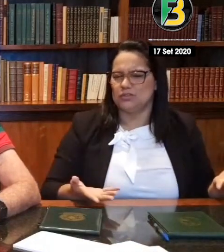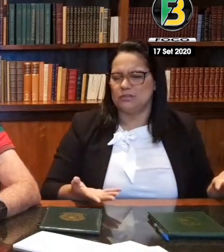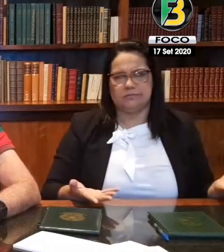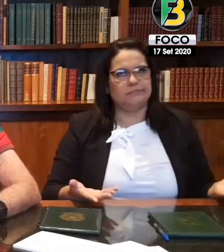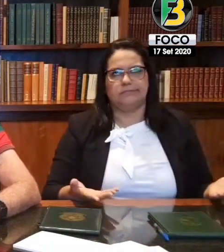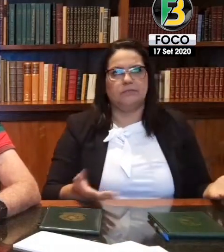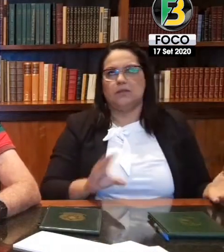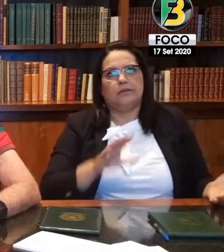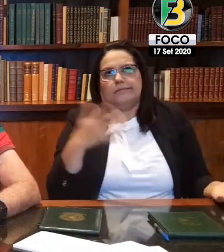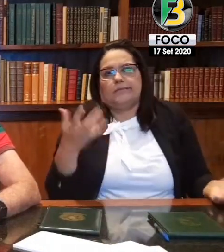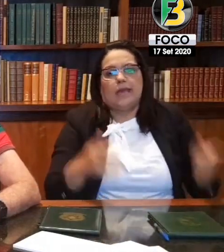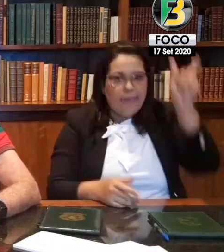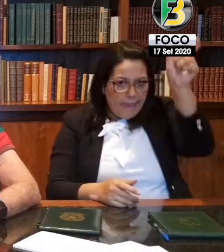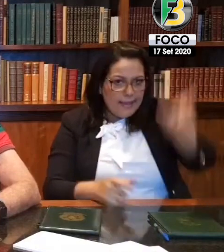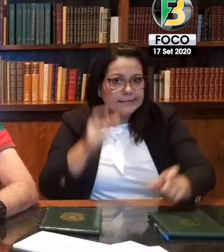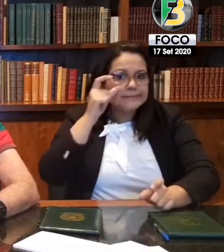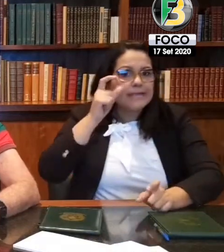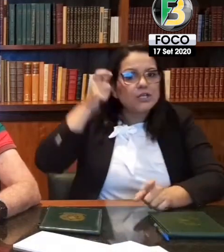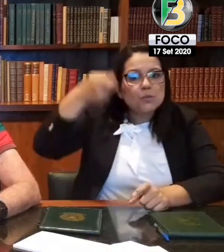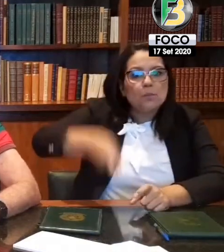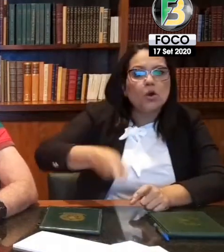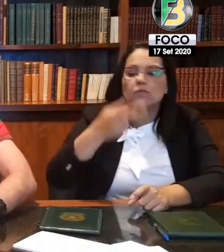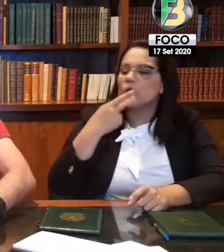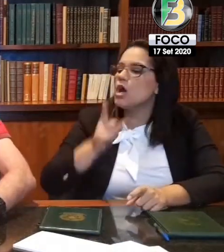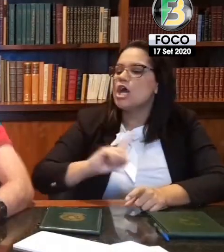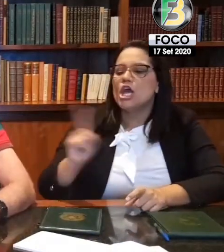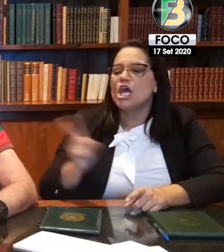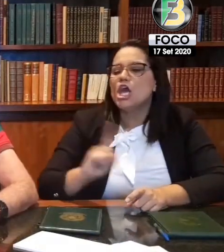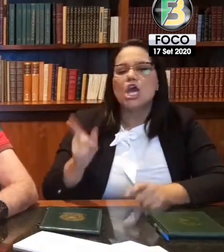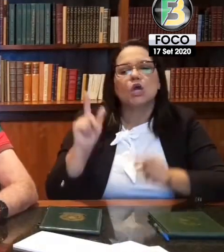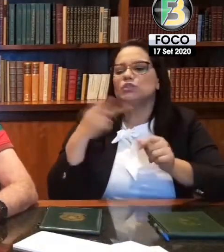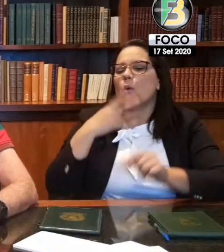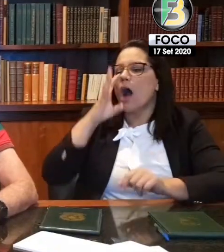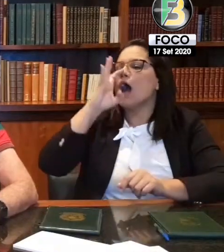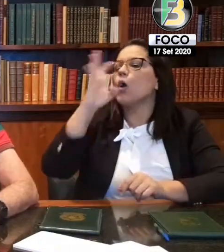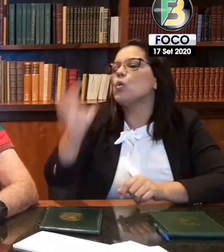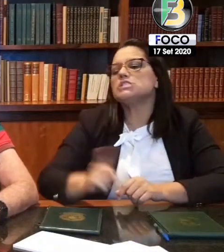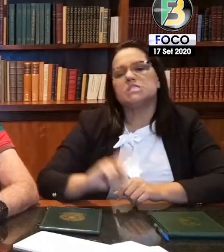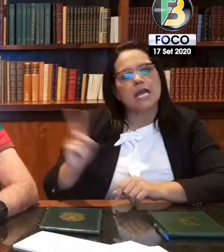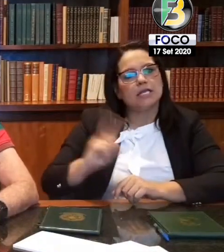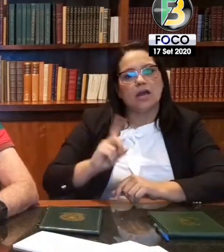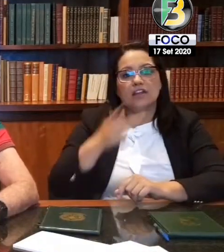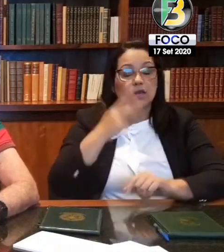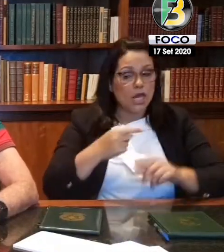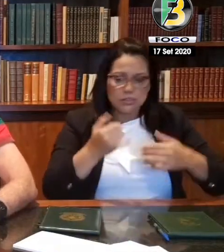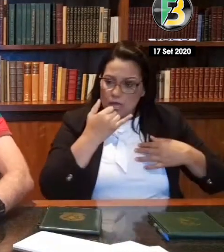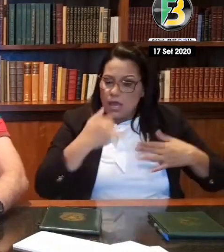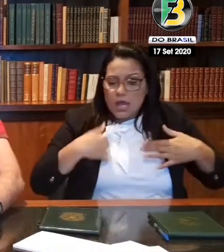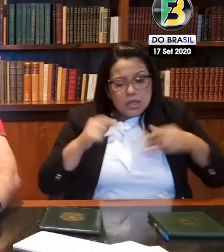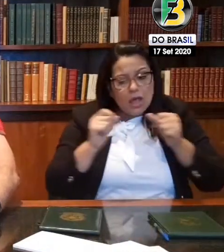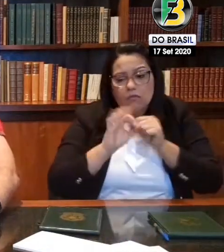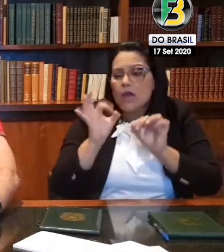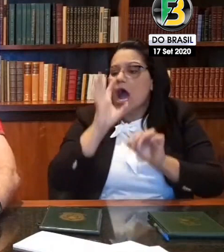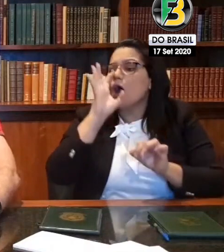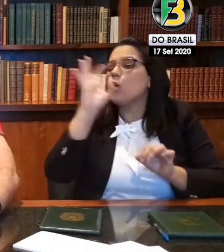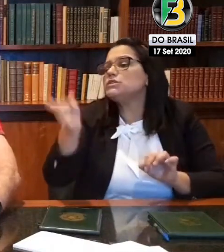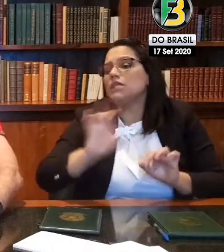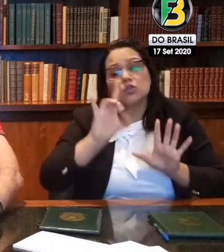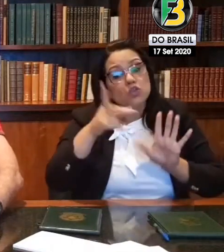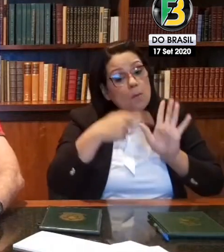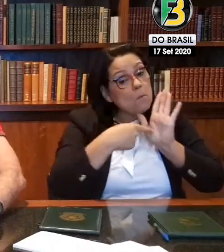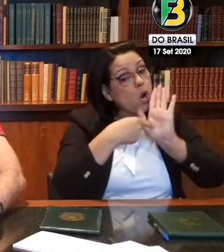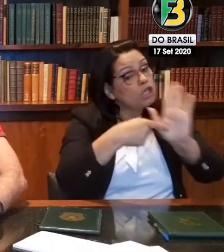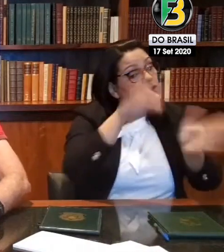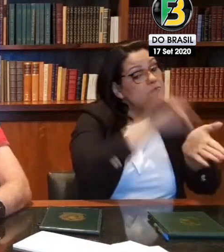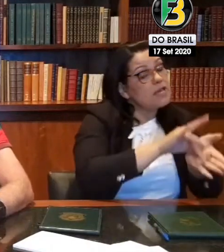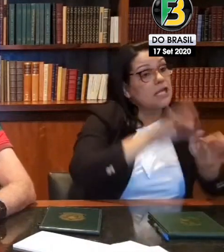alega no depoimento dele, o Sérgio Moro, que não me acusou, ele trouxe fatos. É uma brincadeira, né? Uma brincadeira. Trouxe fatos e cabe agora ao